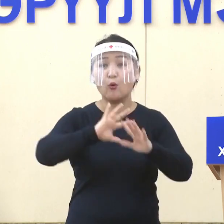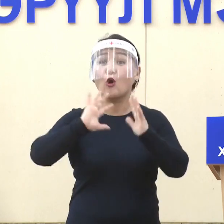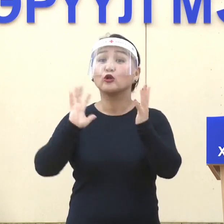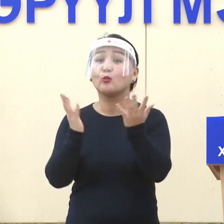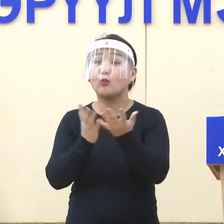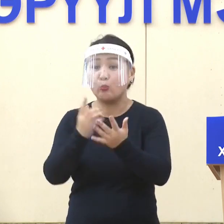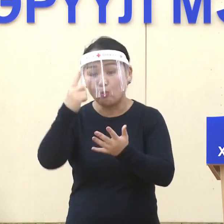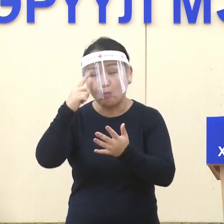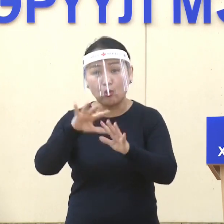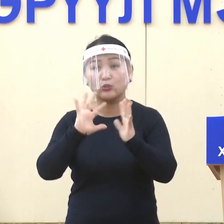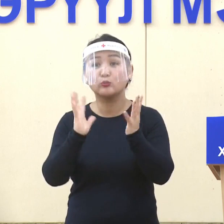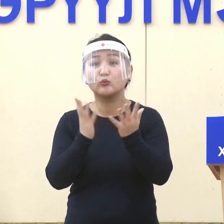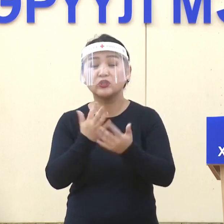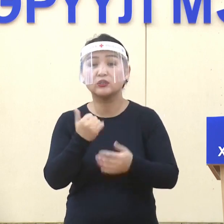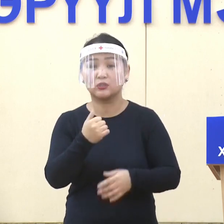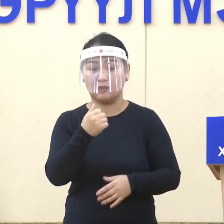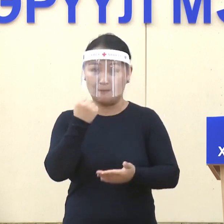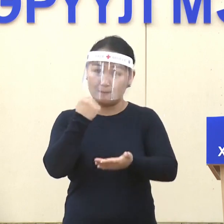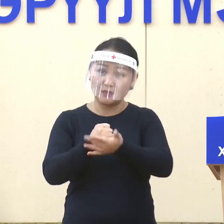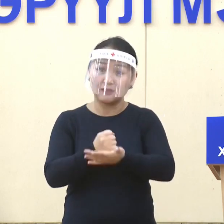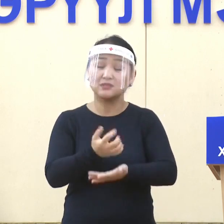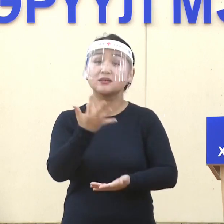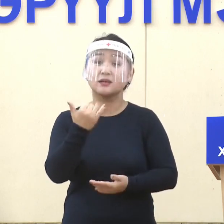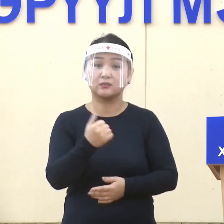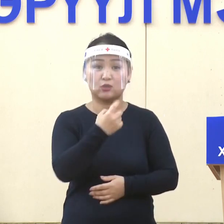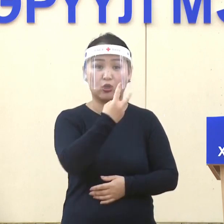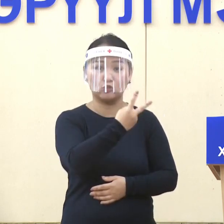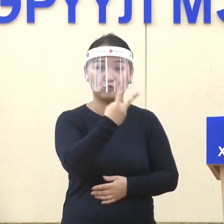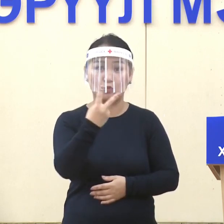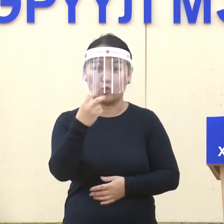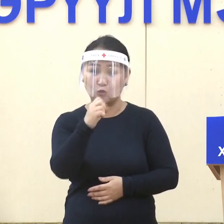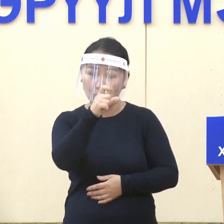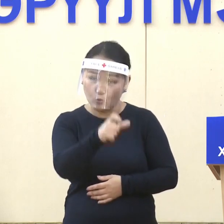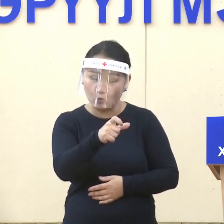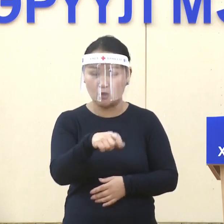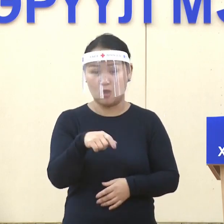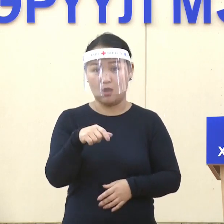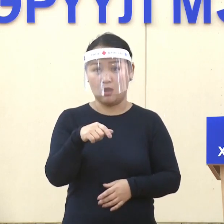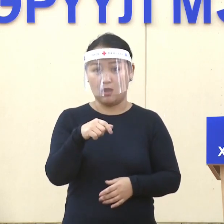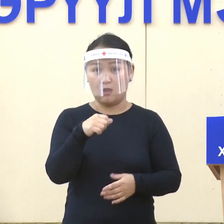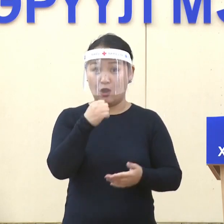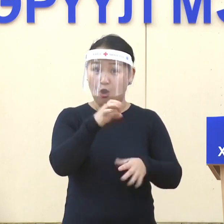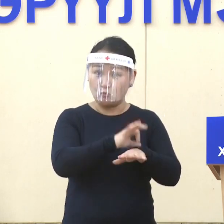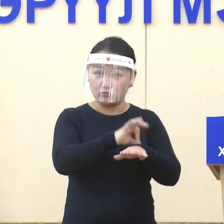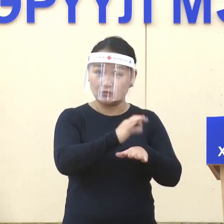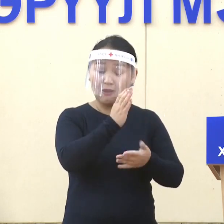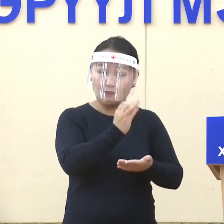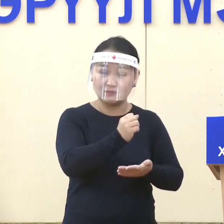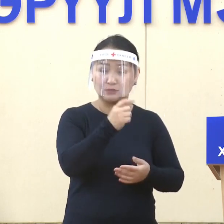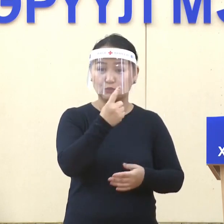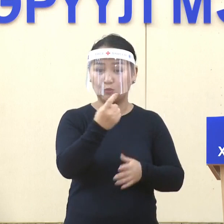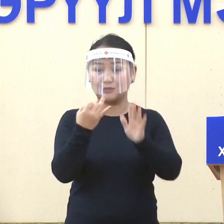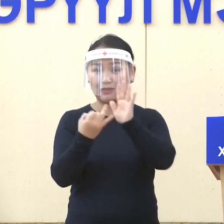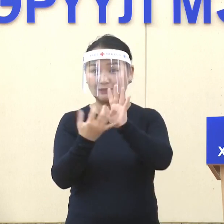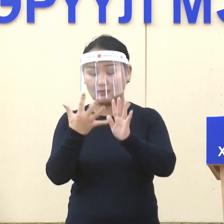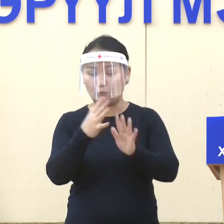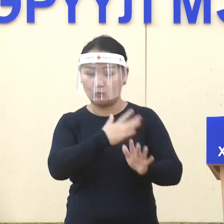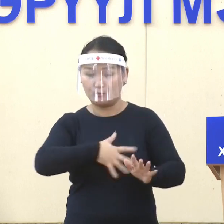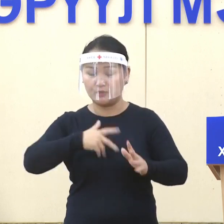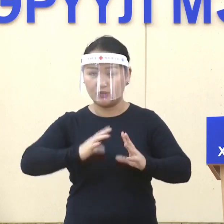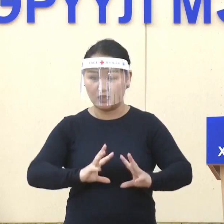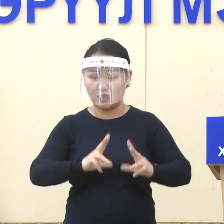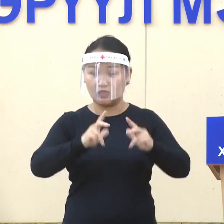улсад батлагдсан тохиолдол 220 боллоо. Үүнээс 175 хүнийг эмчилж идэвхжүүлсэн байна. Одоо 45